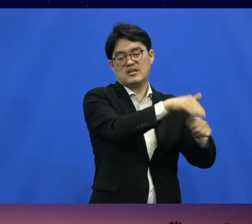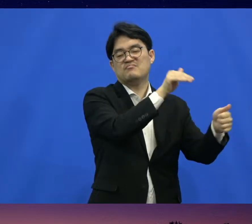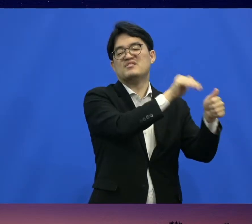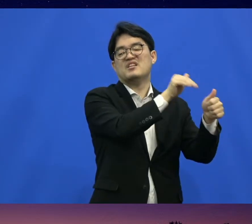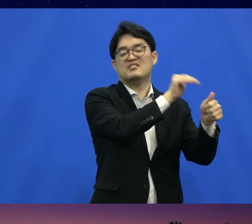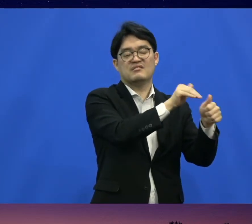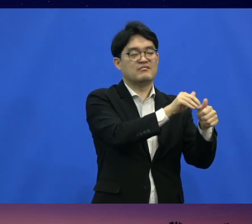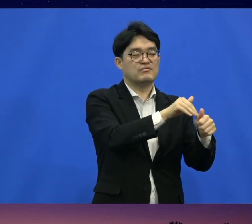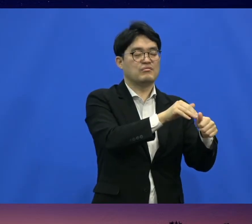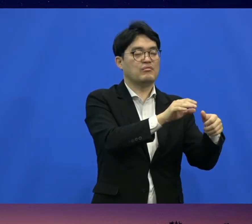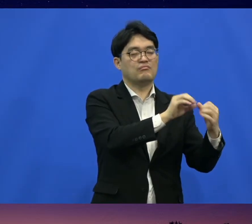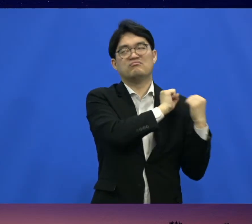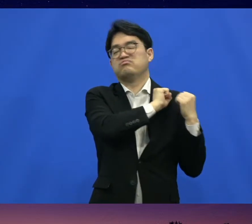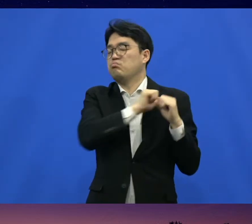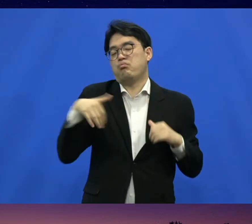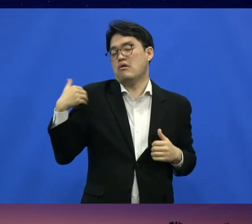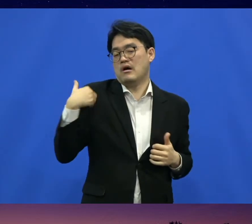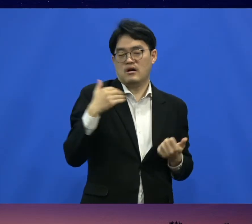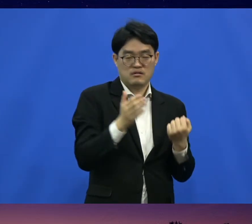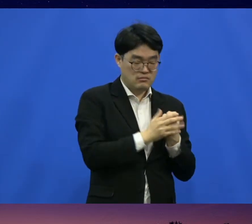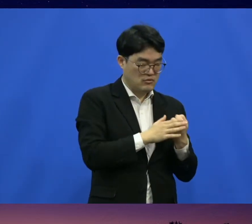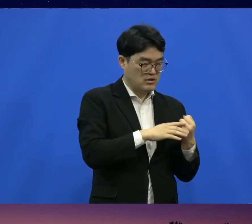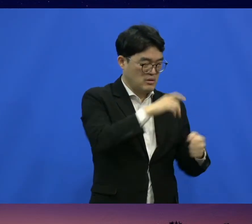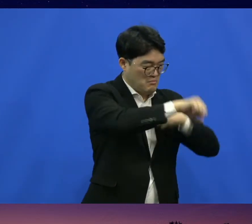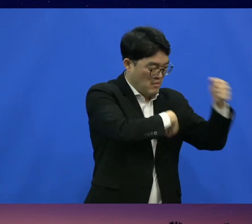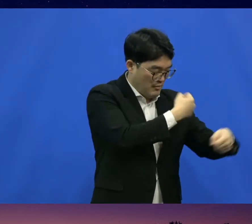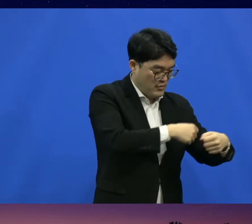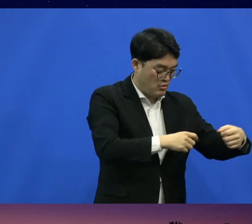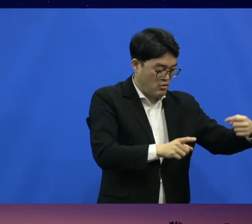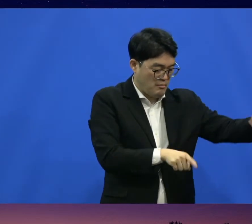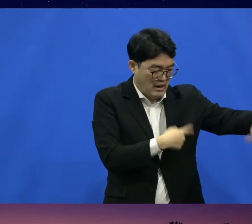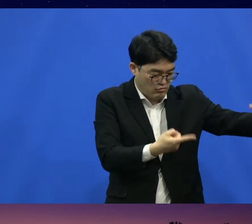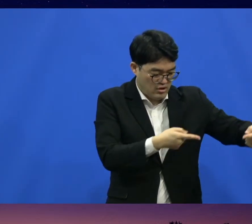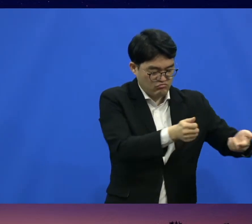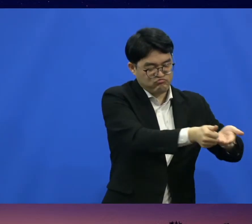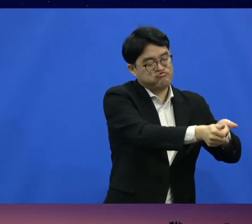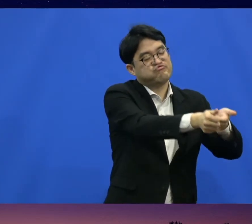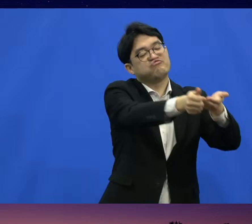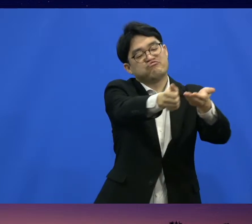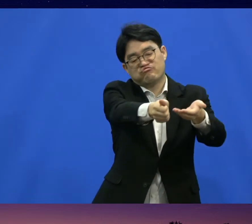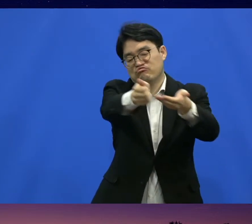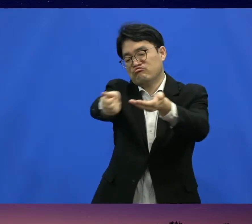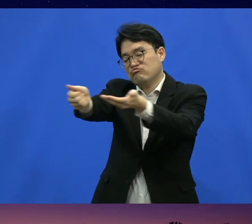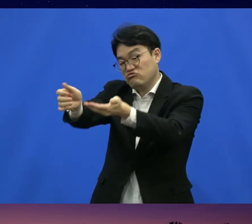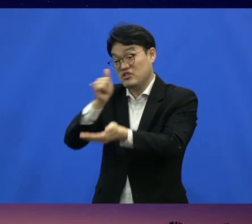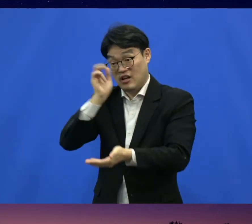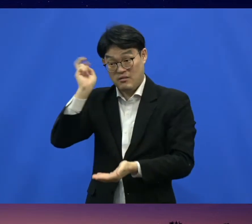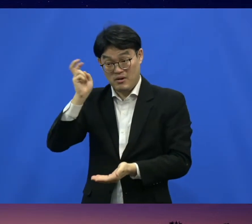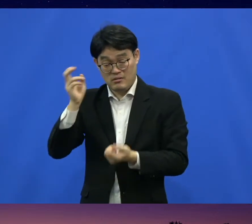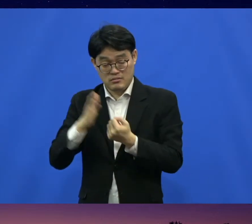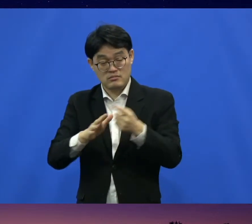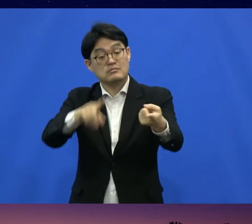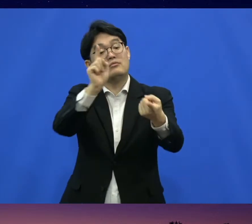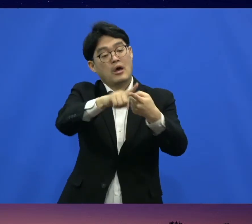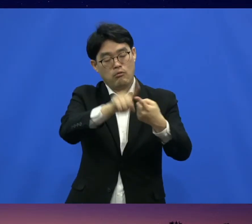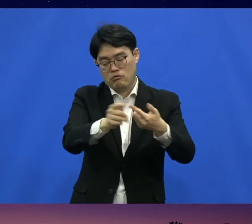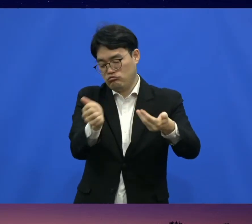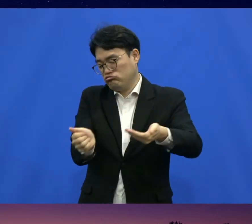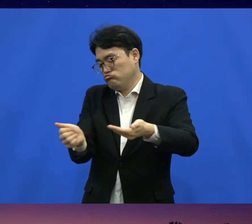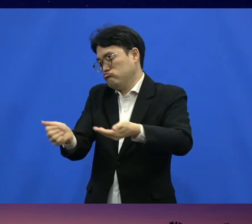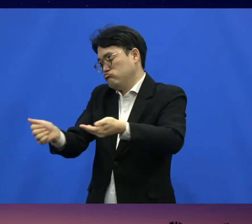하나님의 법궤는 하나님이 정하신 방식으로 옮겨야 한다는 걸 놓쳤던 거죠. 여러분, 우리가 예수를